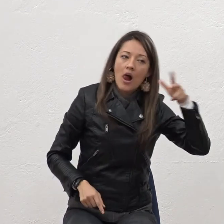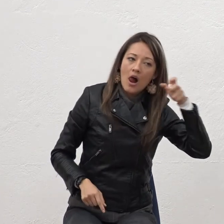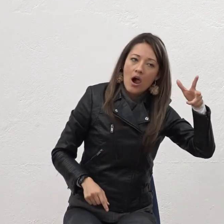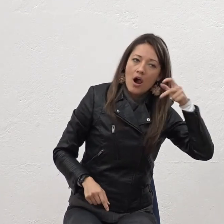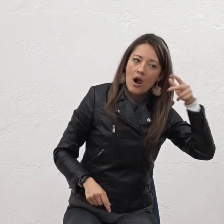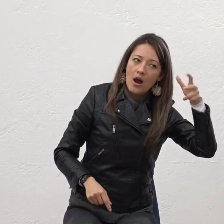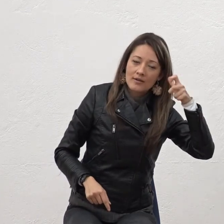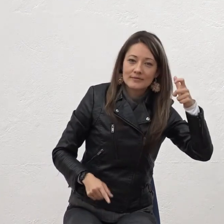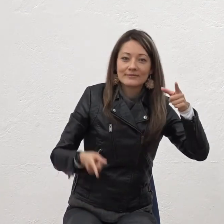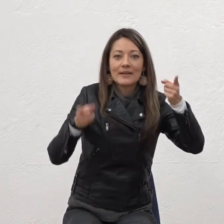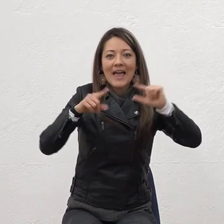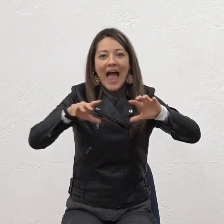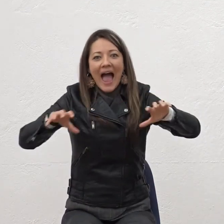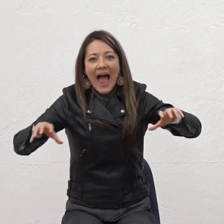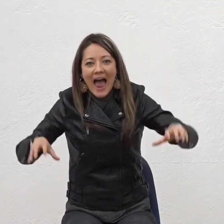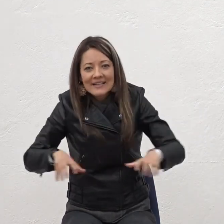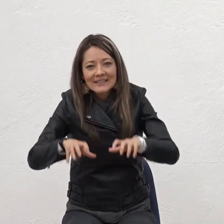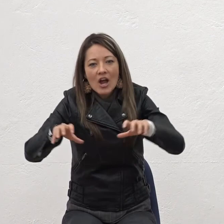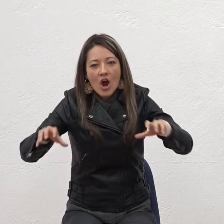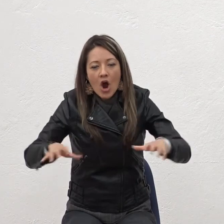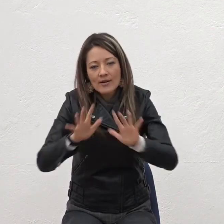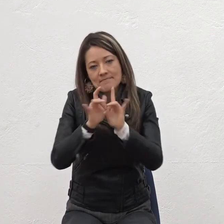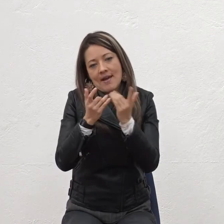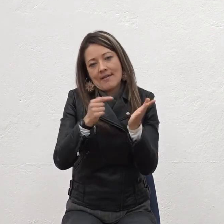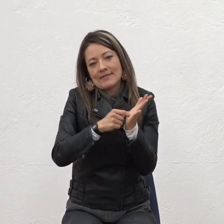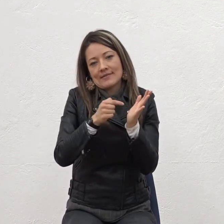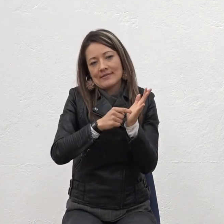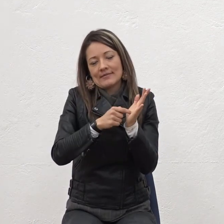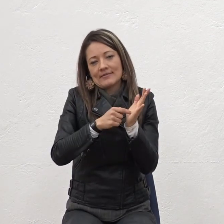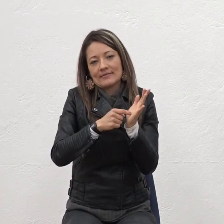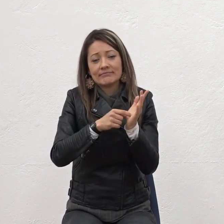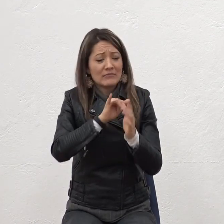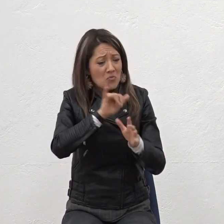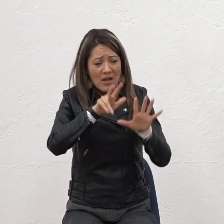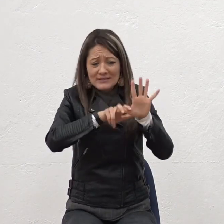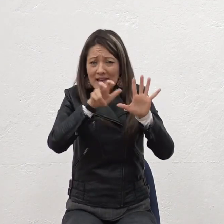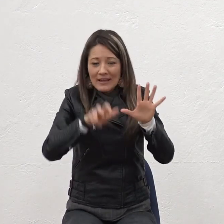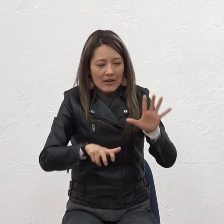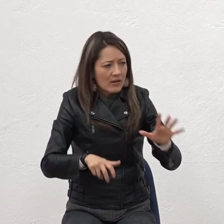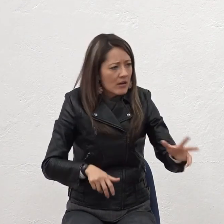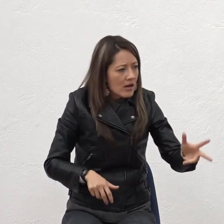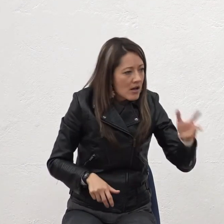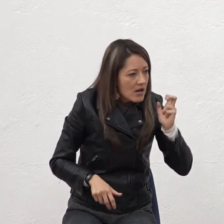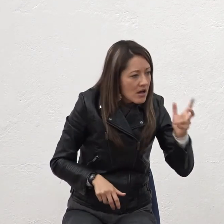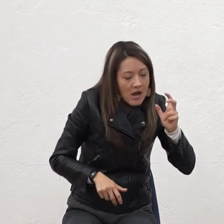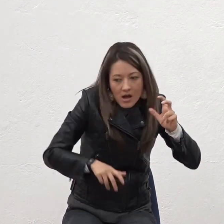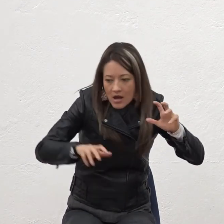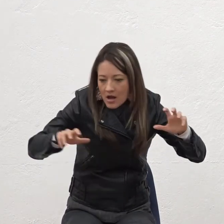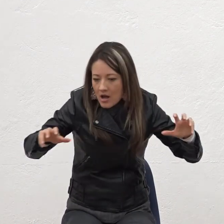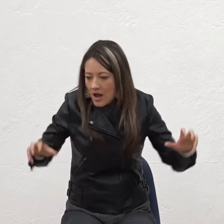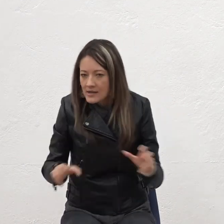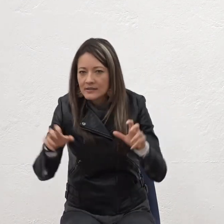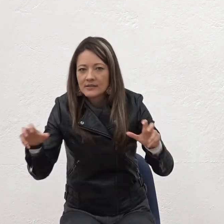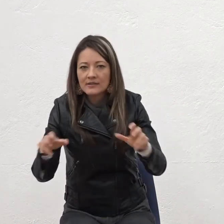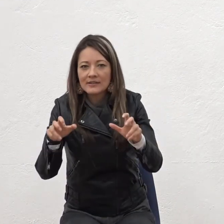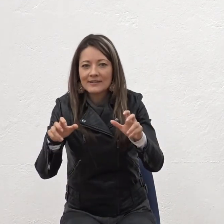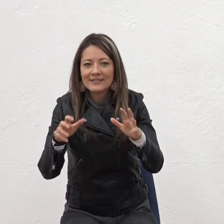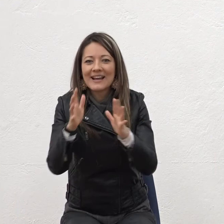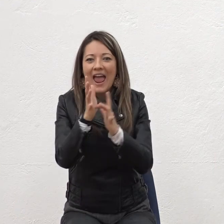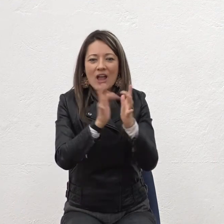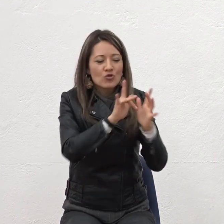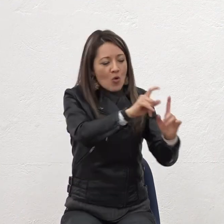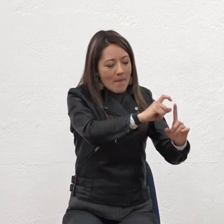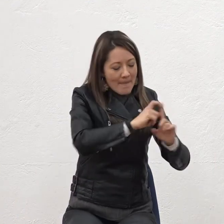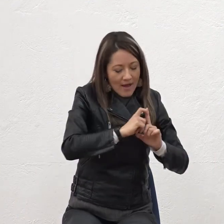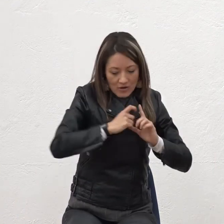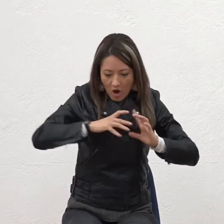solamente oidores. Eso estaba pasando con Zaqueo. Accionó en la palabra que Jesús llevó a su